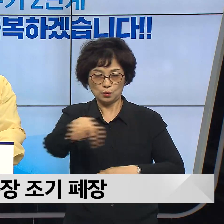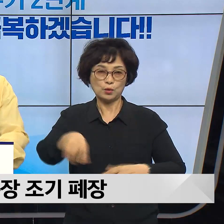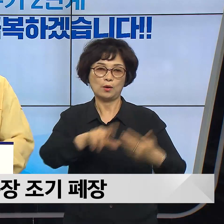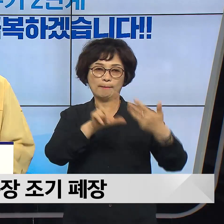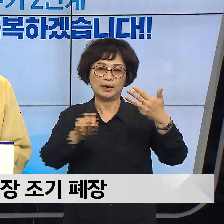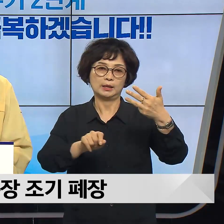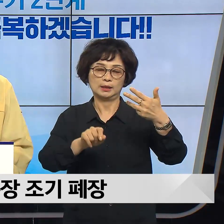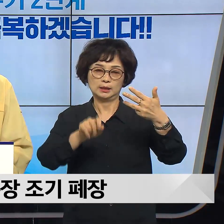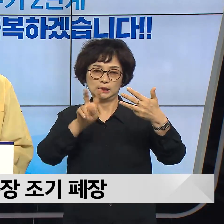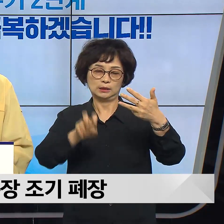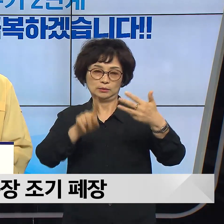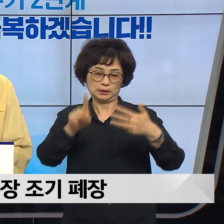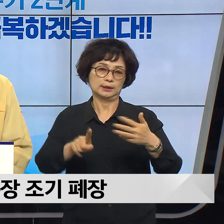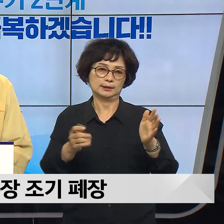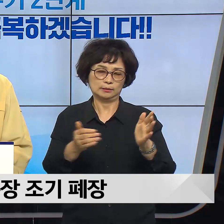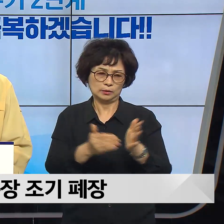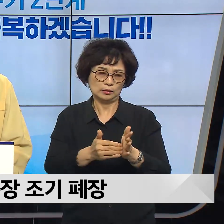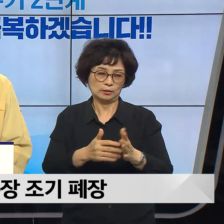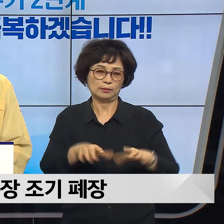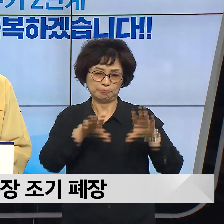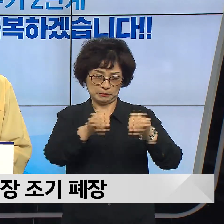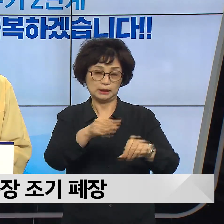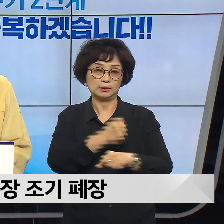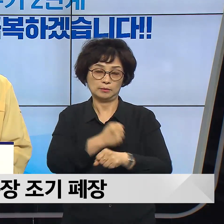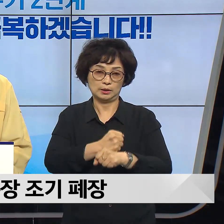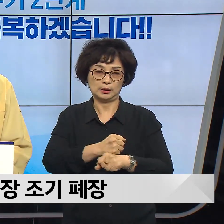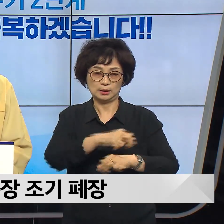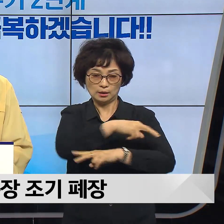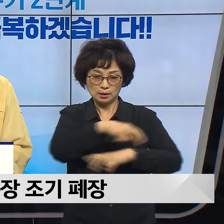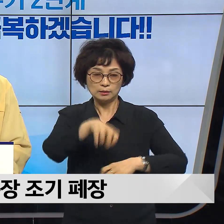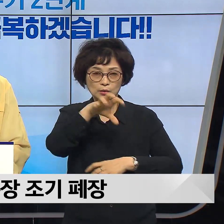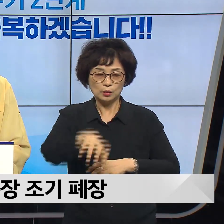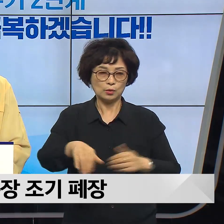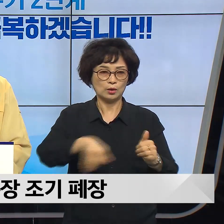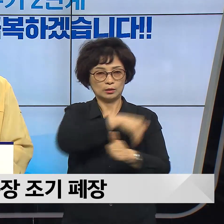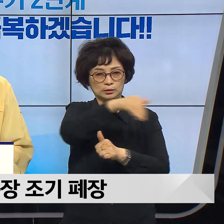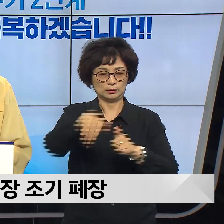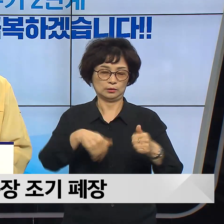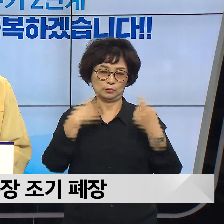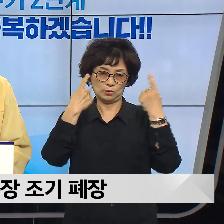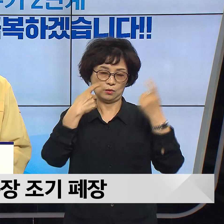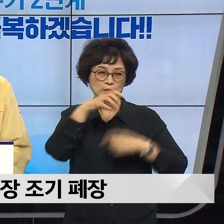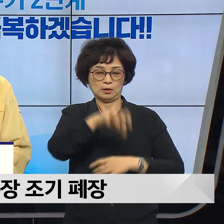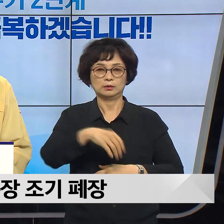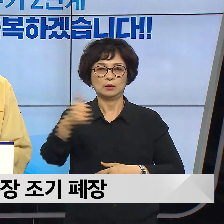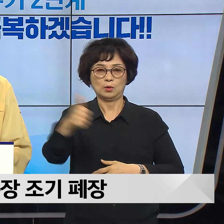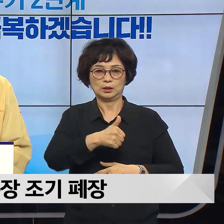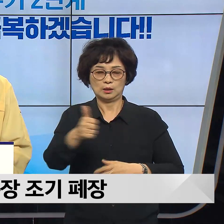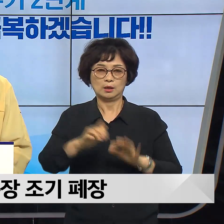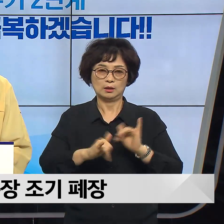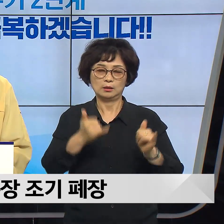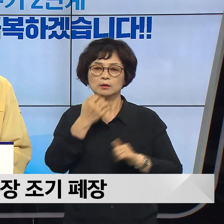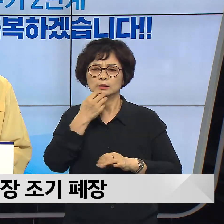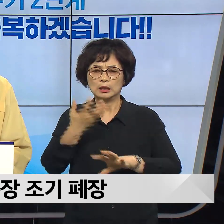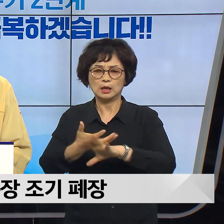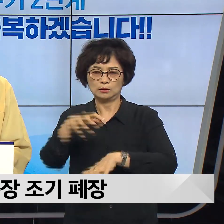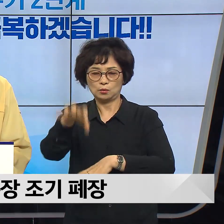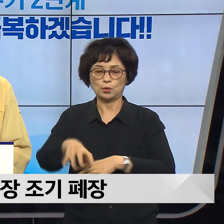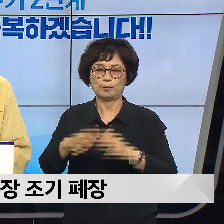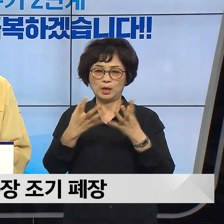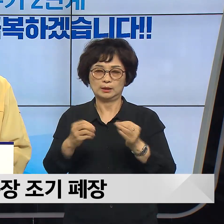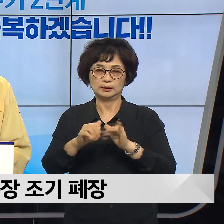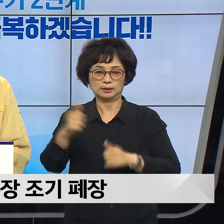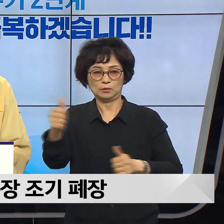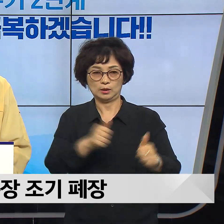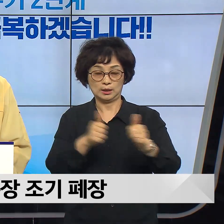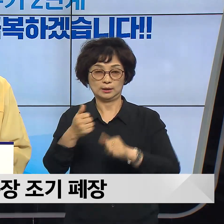21일 0시부로 조기 폐장합니다. 해수욕장과 주변 관광지 등을 방문하는 수도권 등 타지역